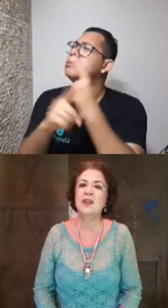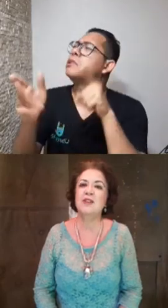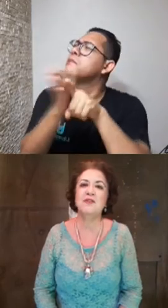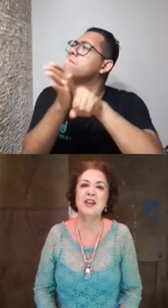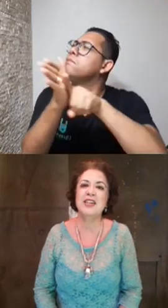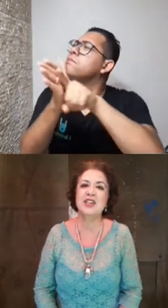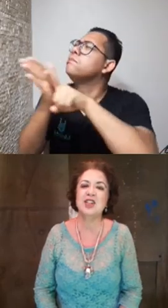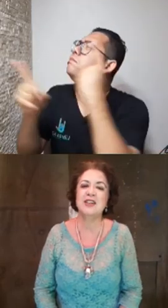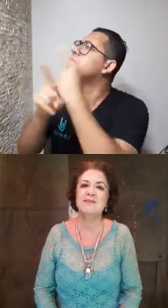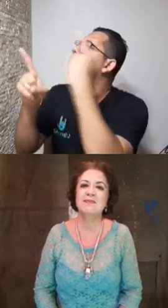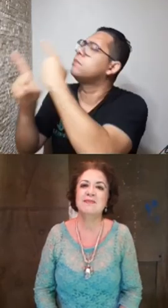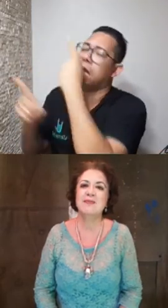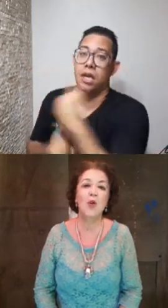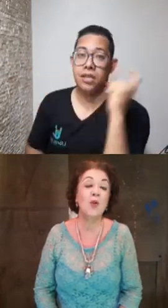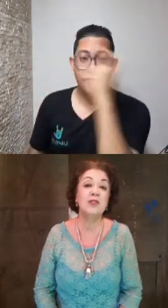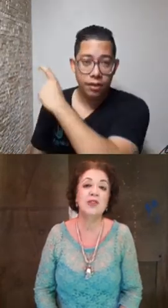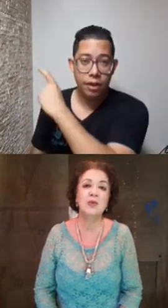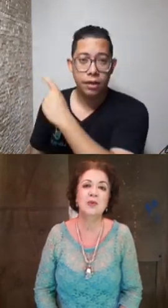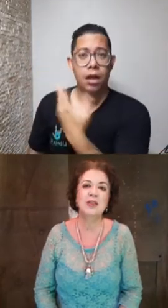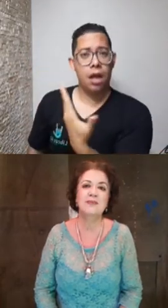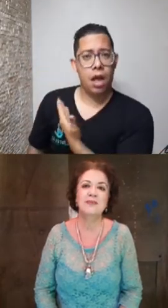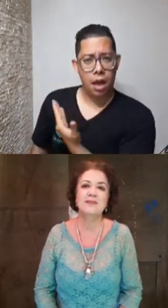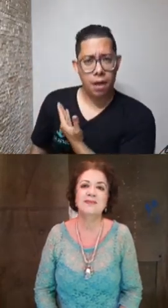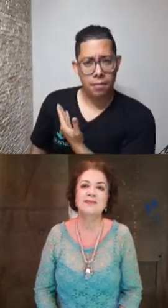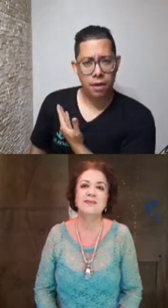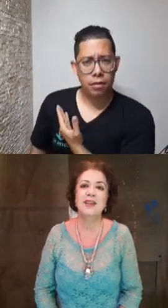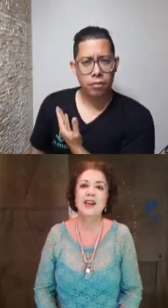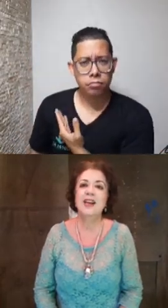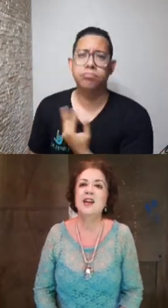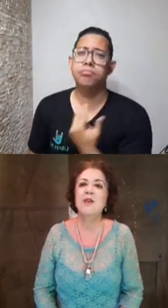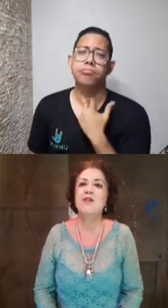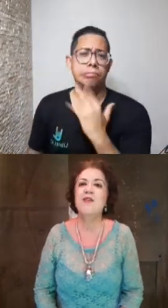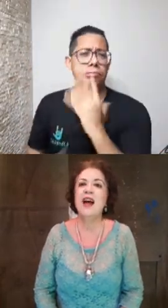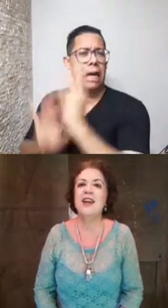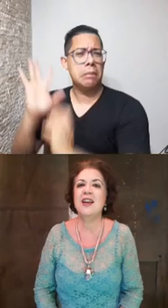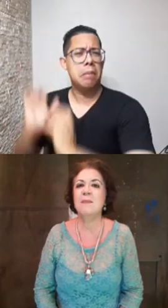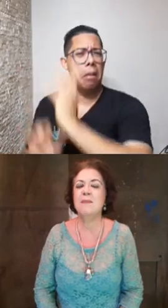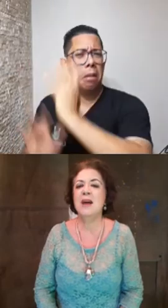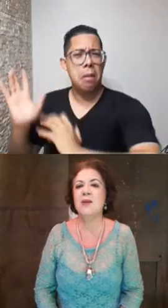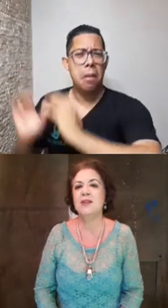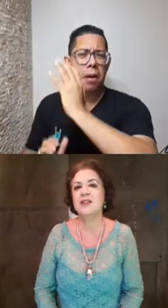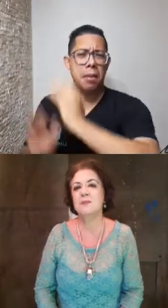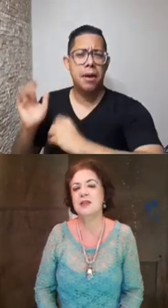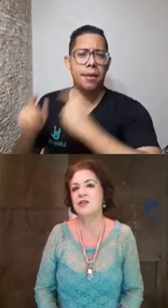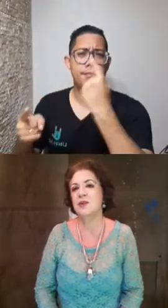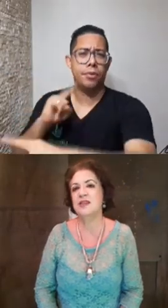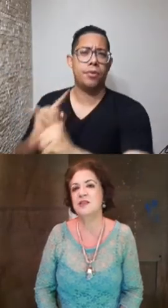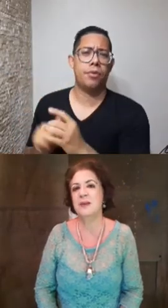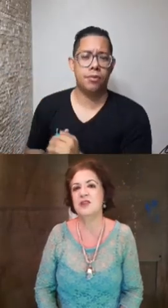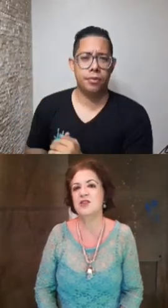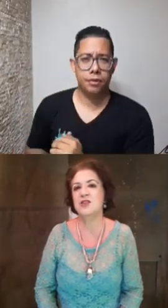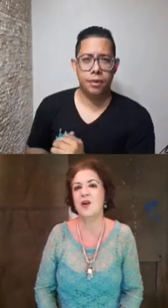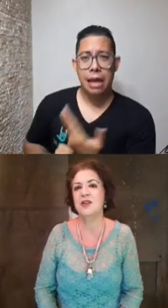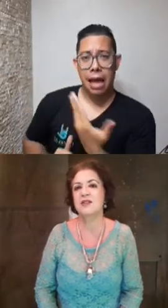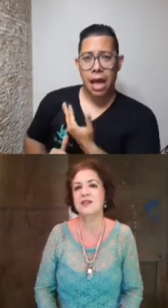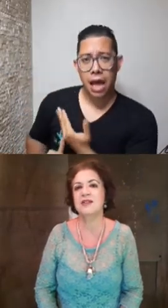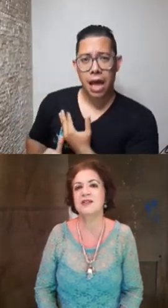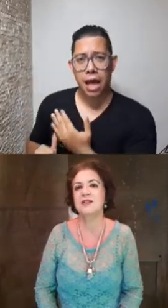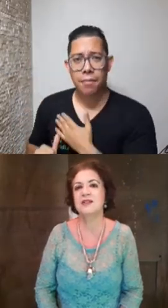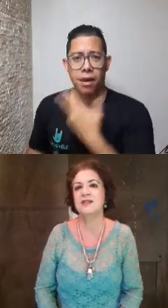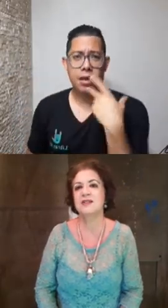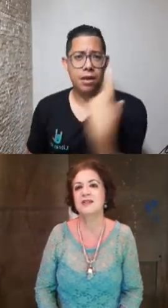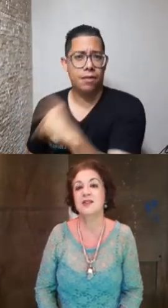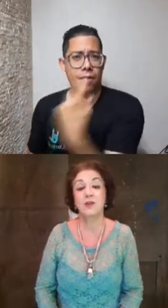com inveja ou com ciúme. Não falem mal das pessoas pelas